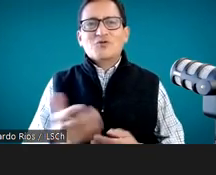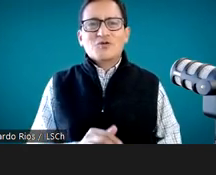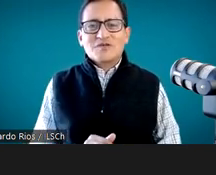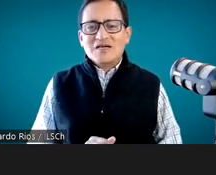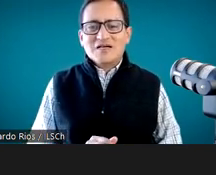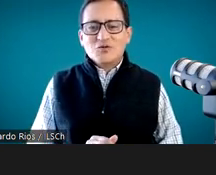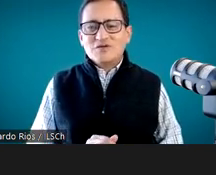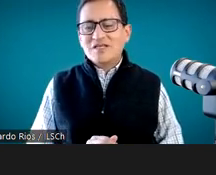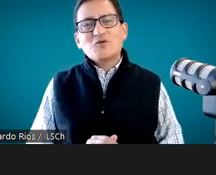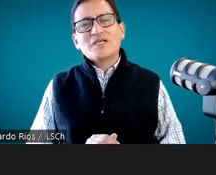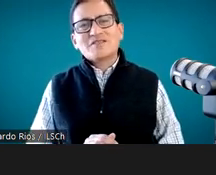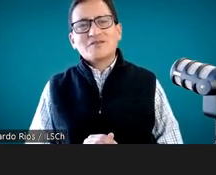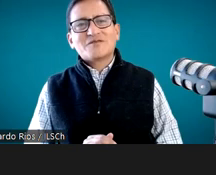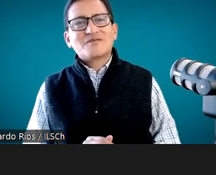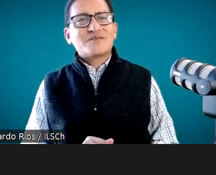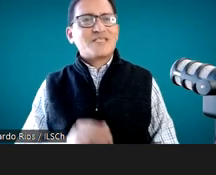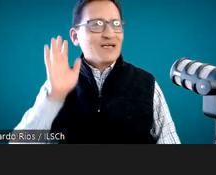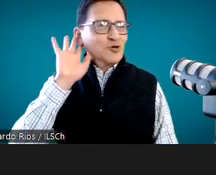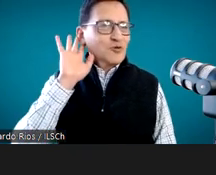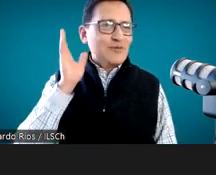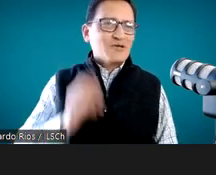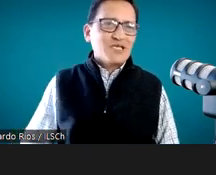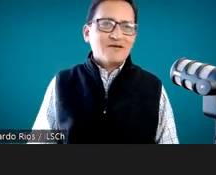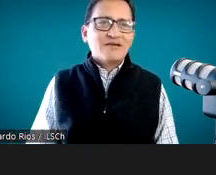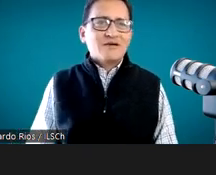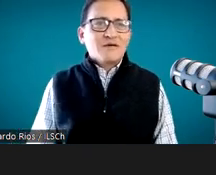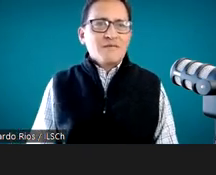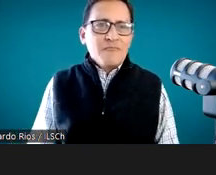mejorar tu nivel de comunicación, por lo menos la